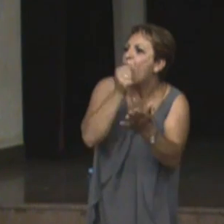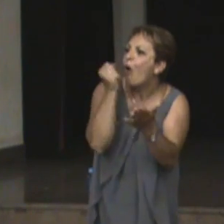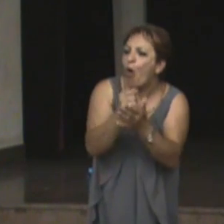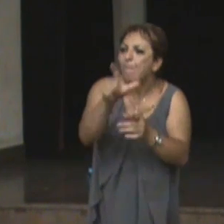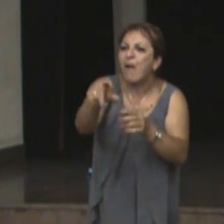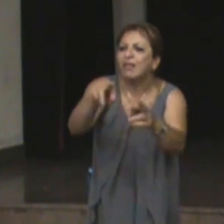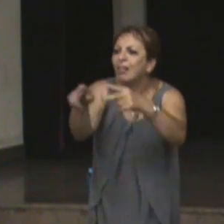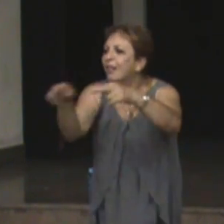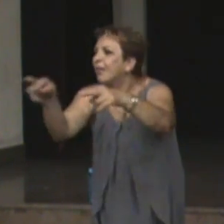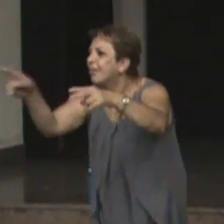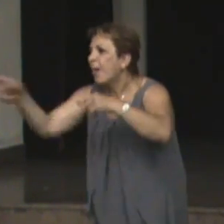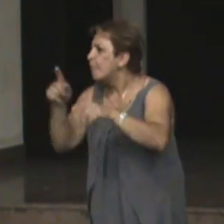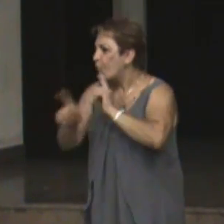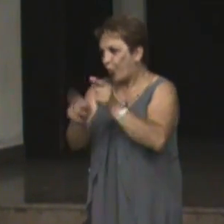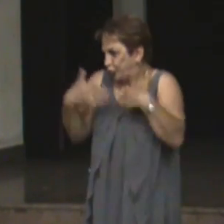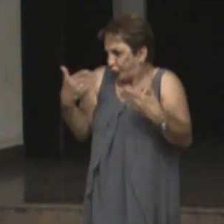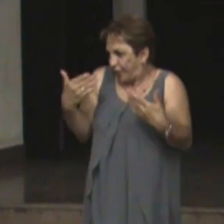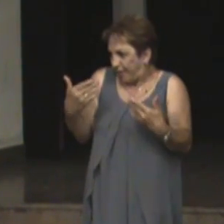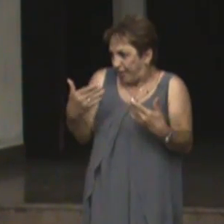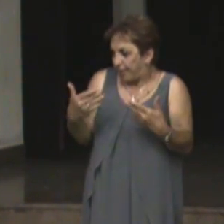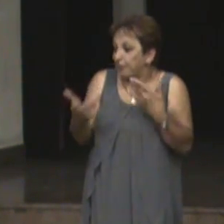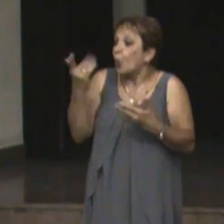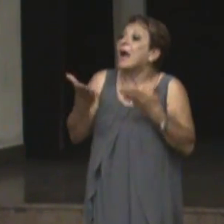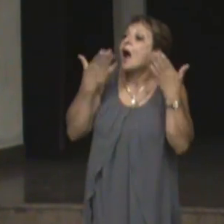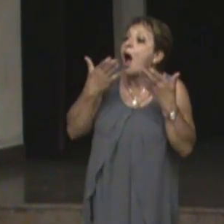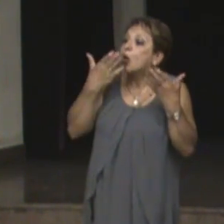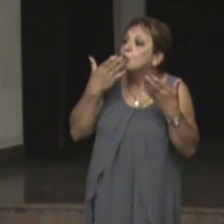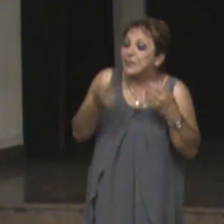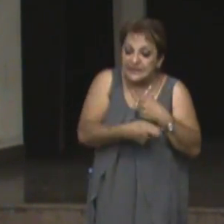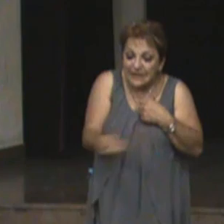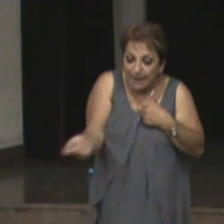Ուրեմն փորձենք նախ կարդալ Սևնացանի առակը։